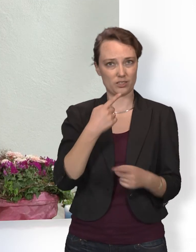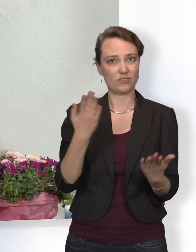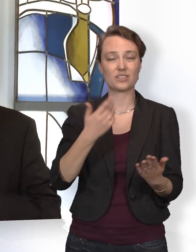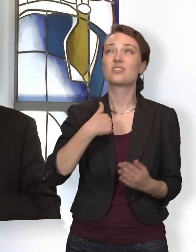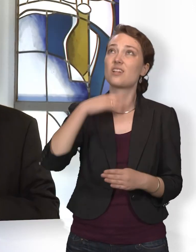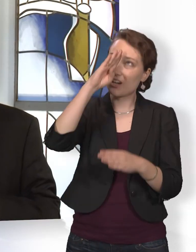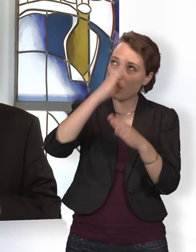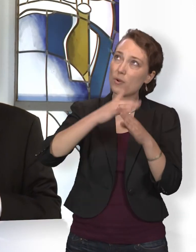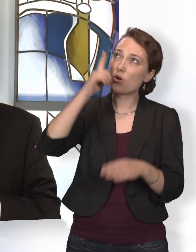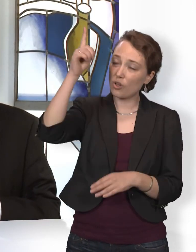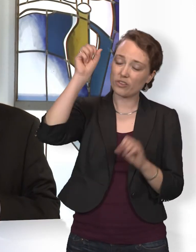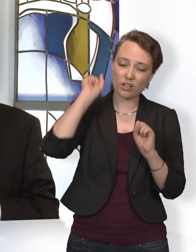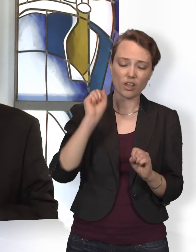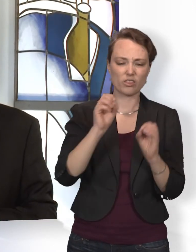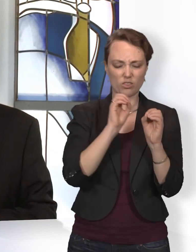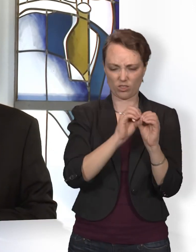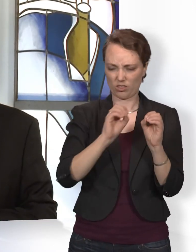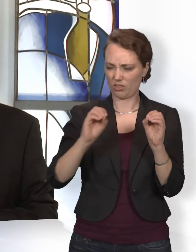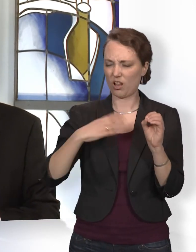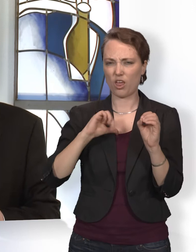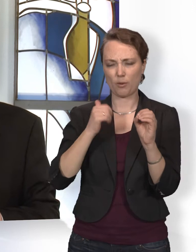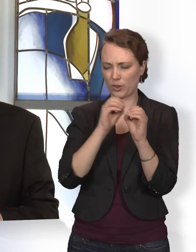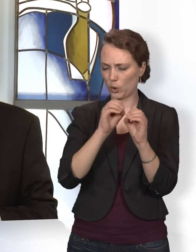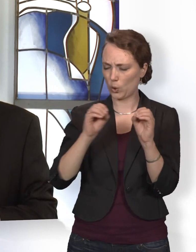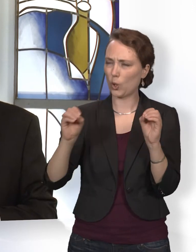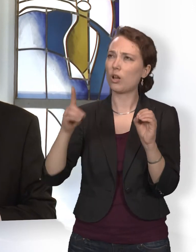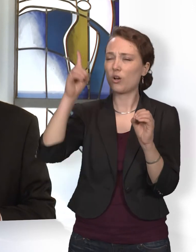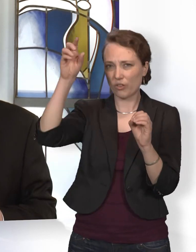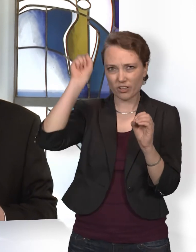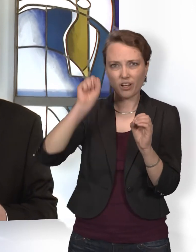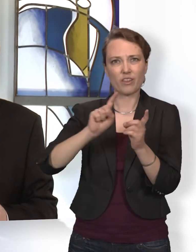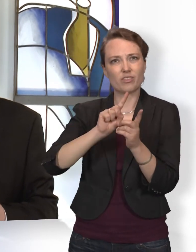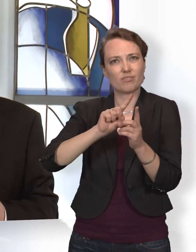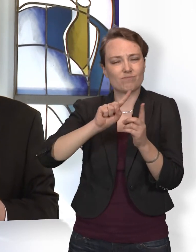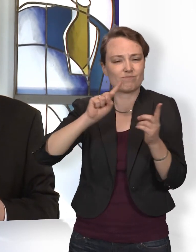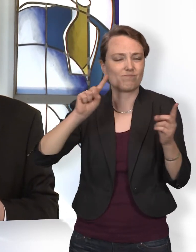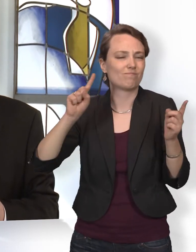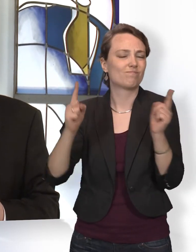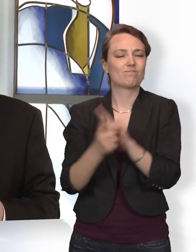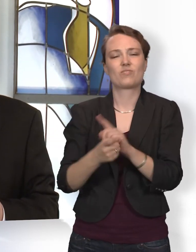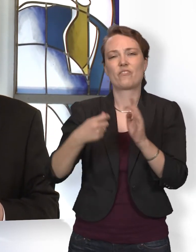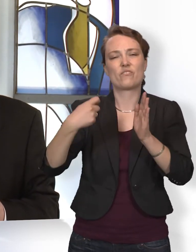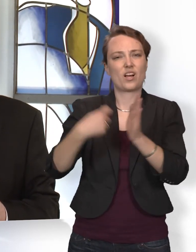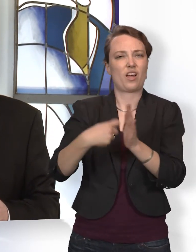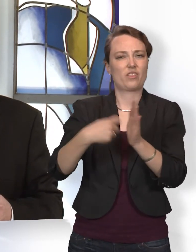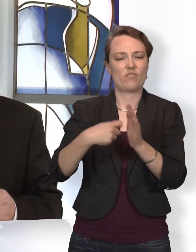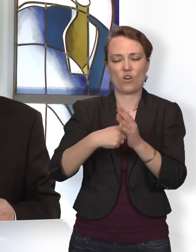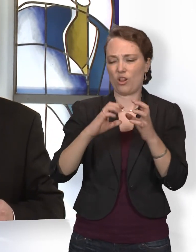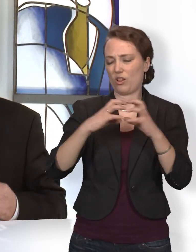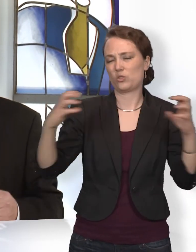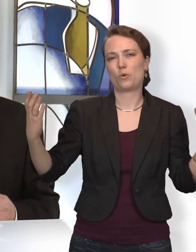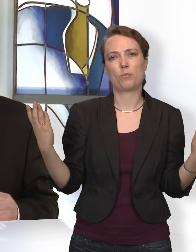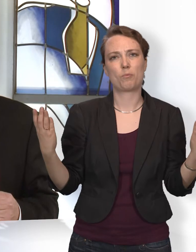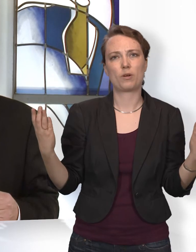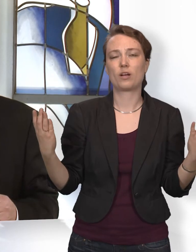Gott aus den vielen Nullen meines Lebens eine ungeheuer wertvolle Summe bilden kann, wenn er